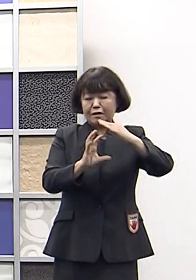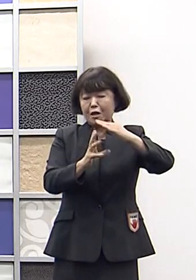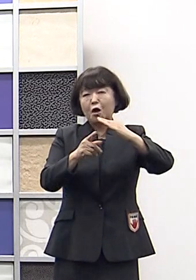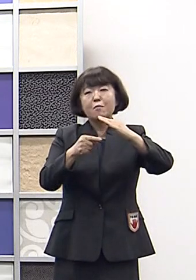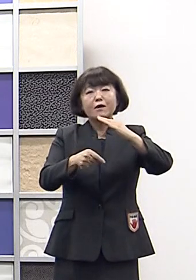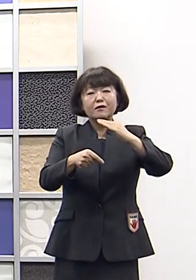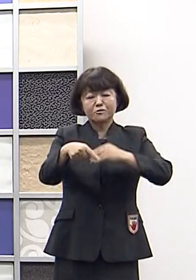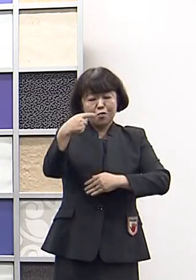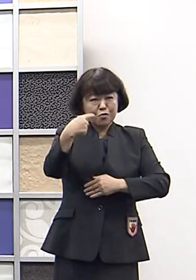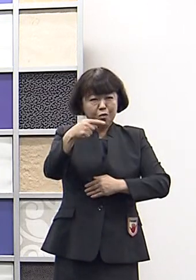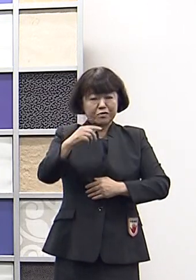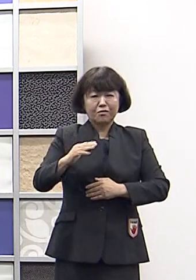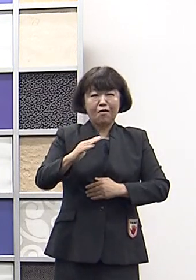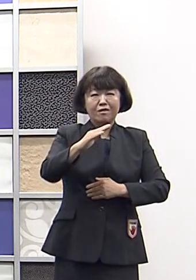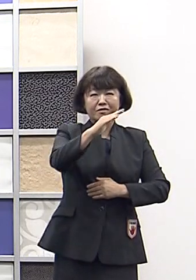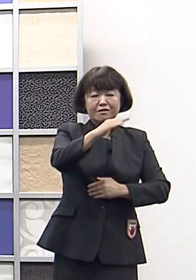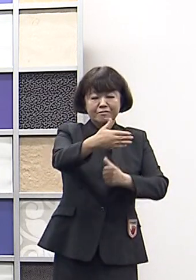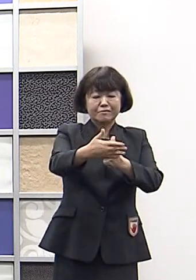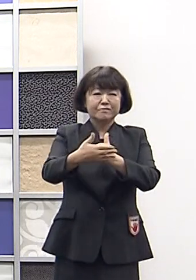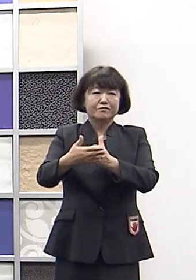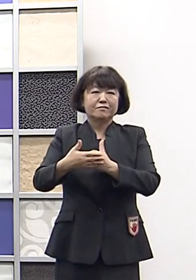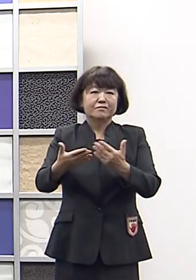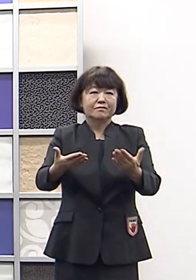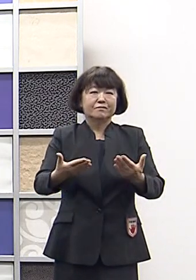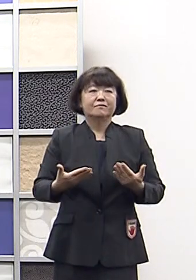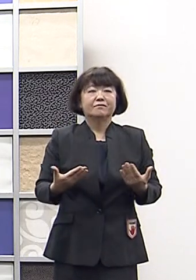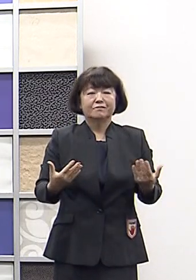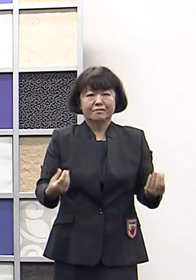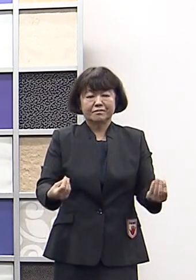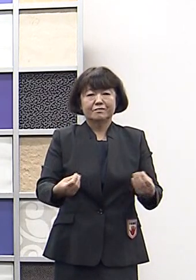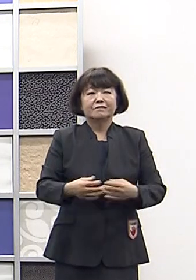等教育の発展に大変大きなご貢献をいただきました。